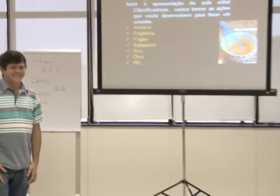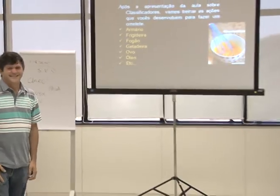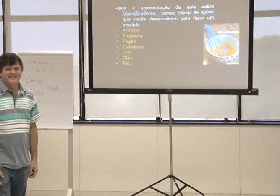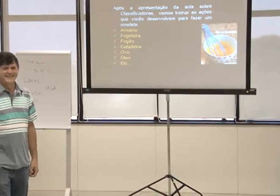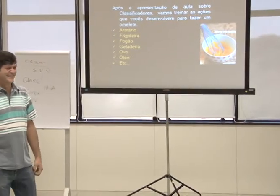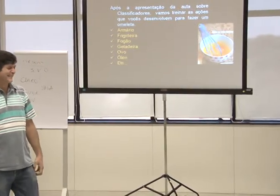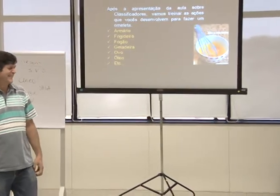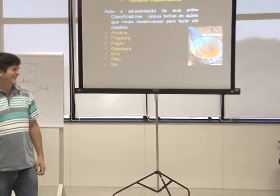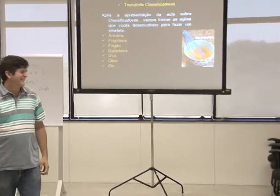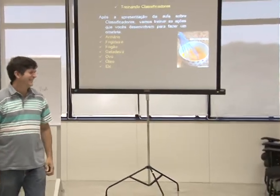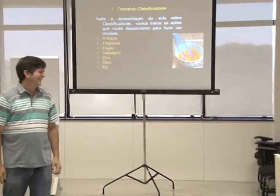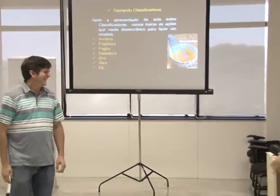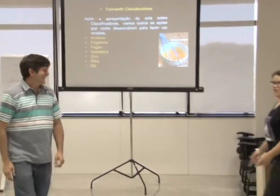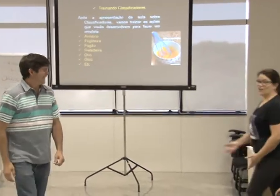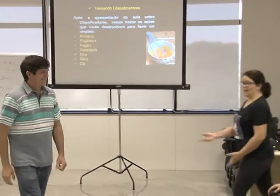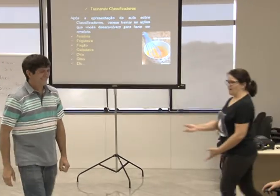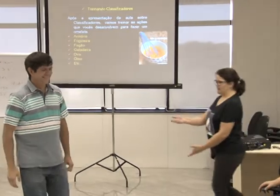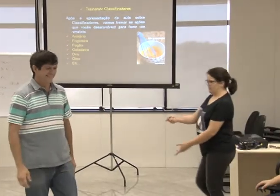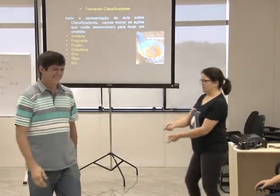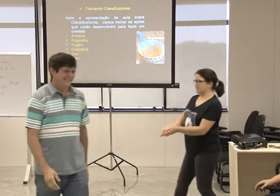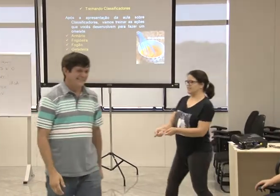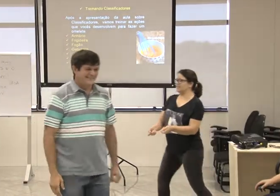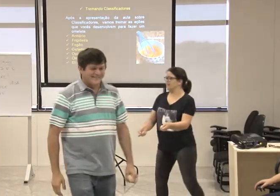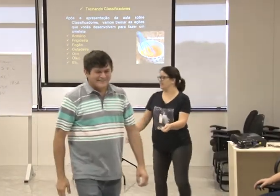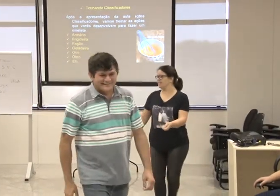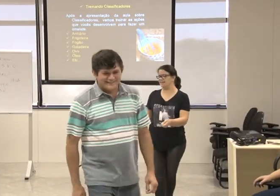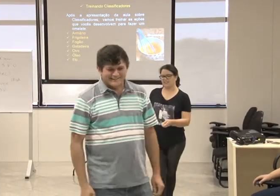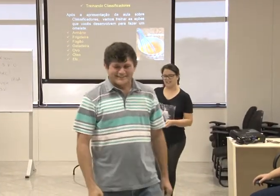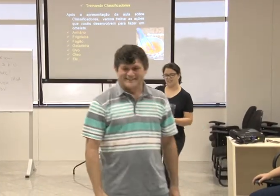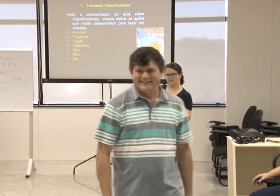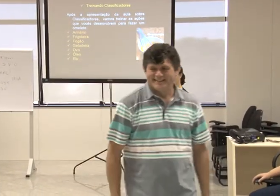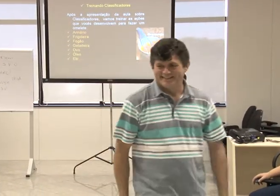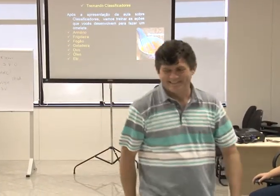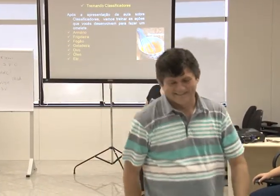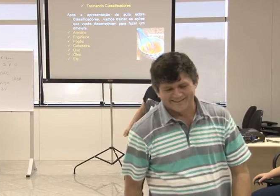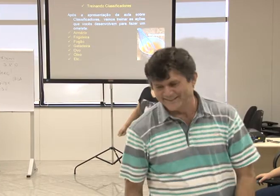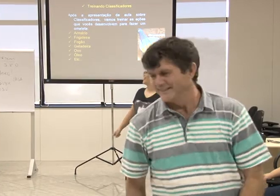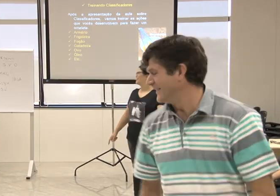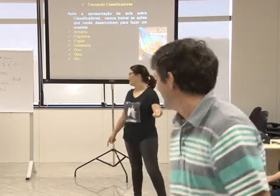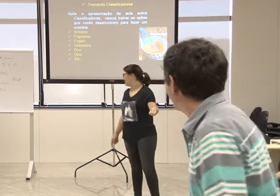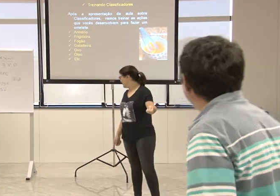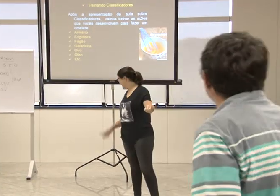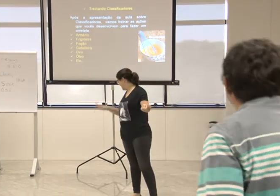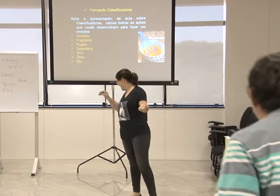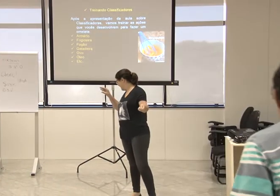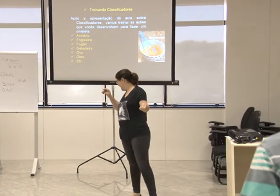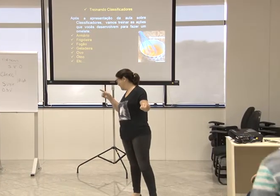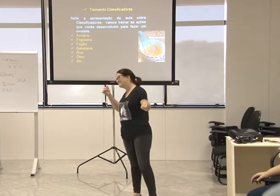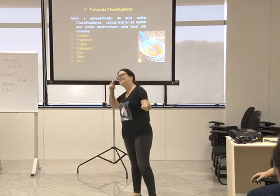Por quê? Colocou lá, a frigideira tá aqui, né? Está aqui a frigideira. Tá vendo como deu pra